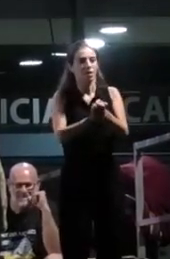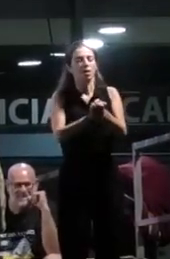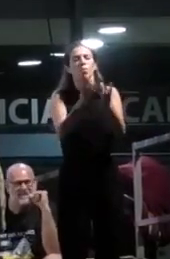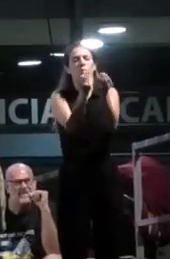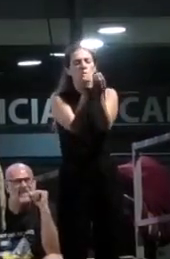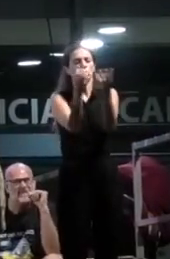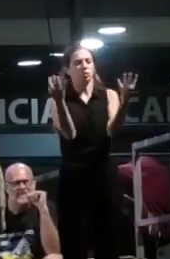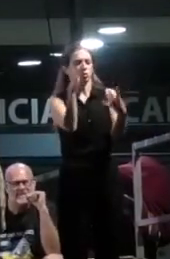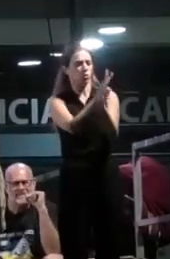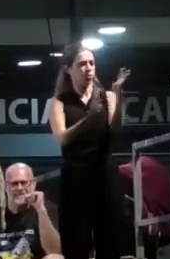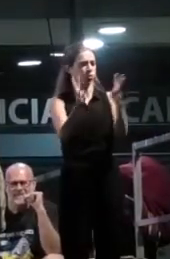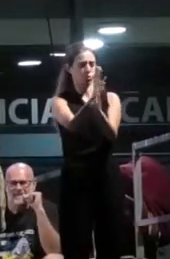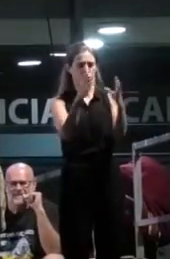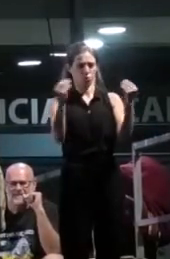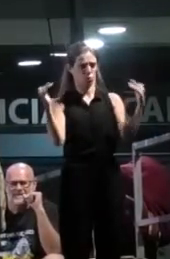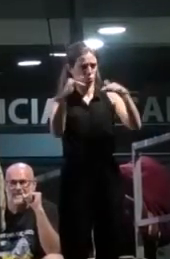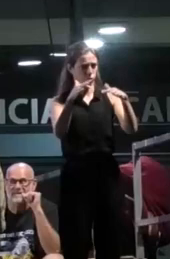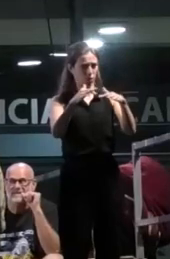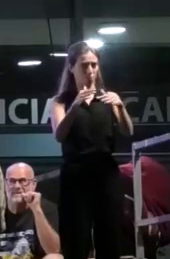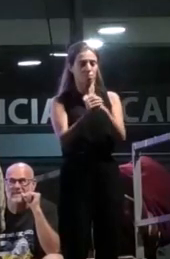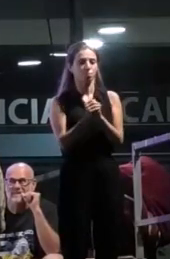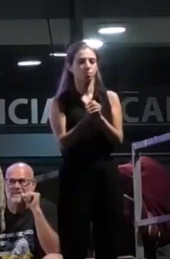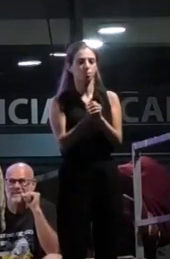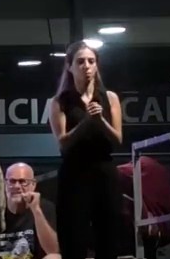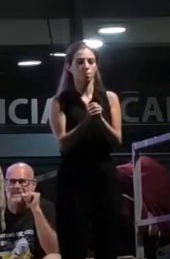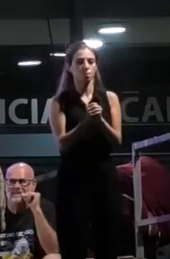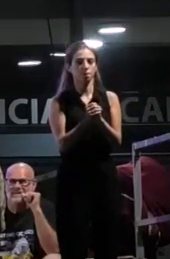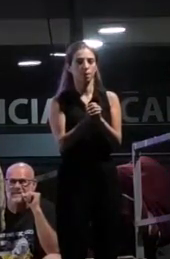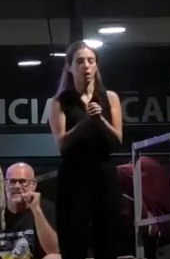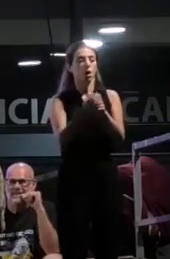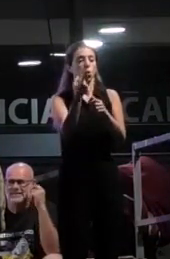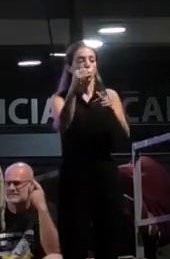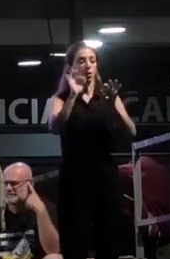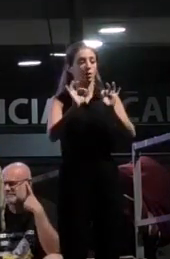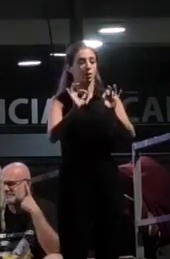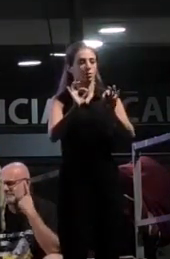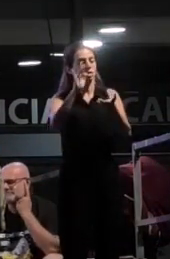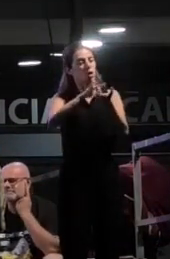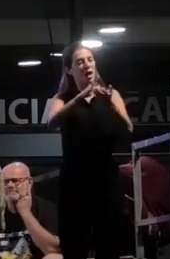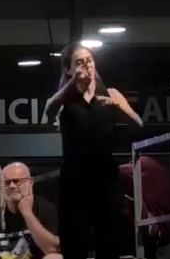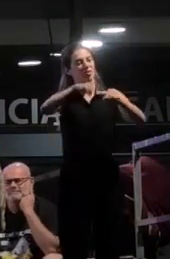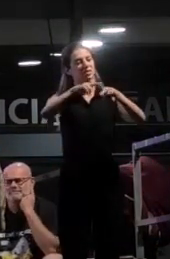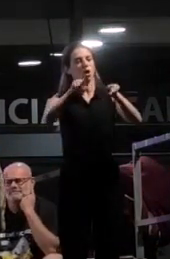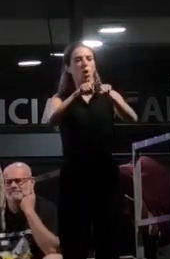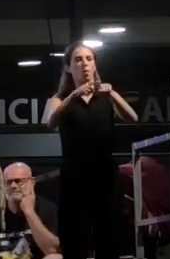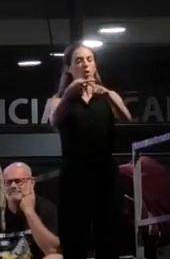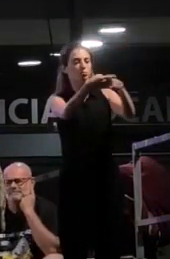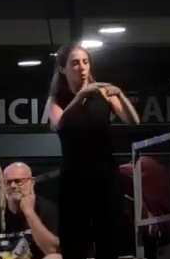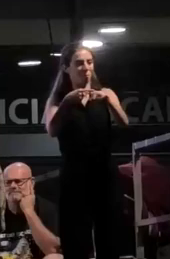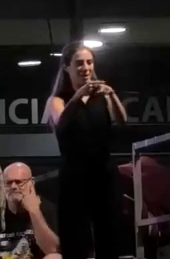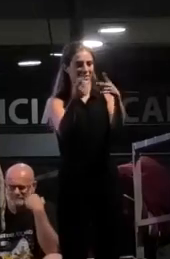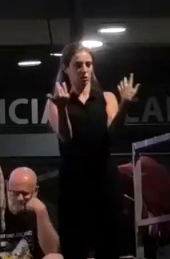Multitudinària en alguns moments de la nit. Un moment de retrobament, on